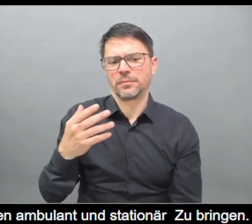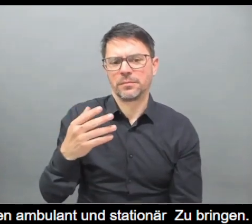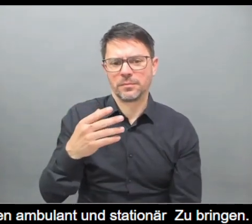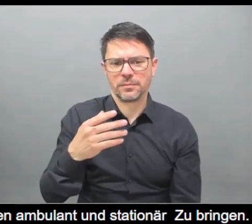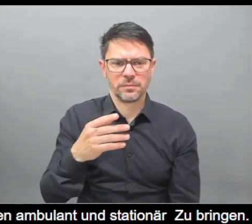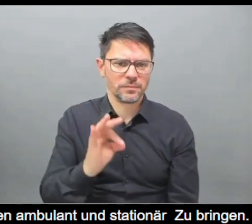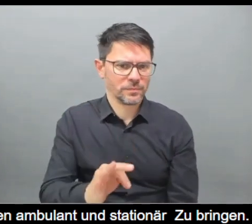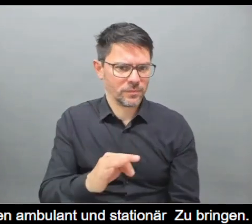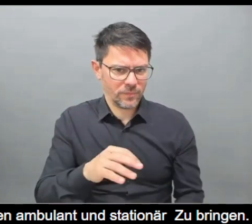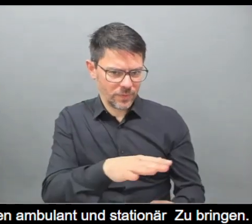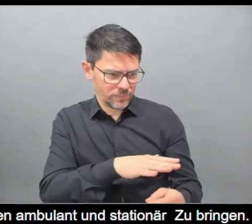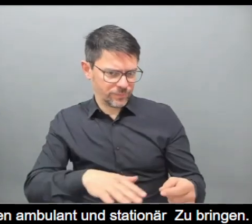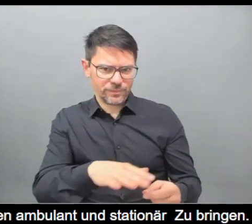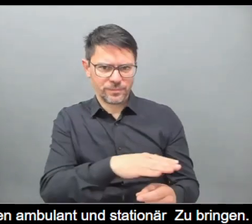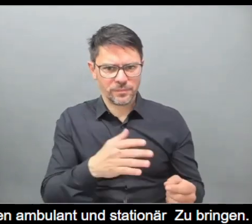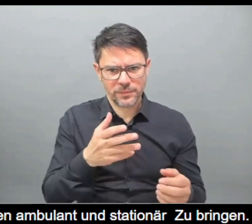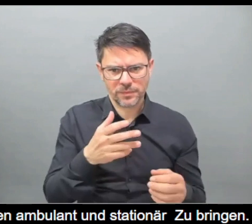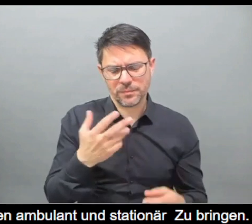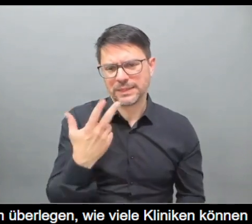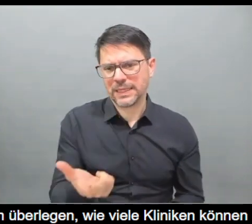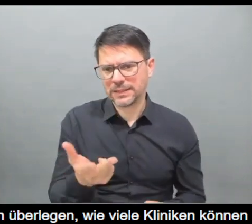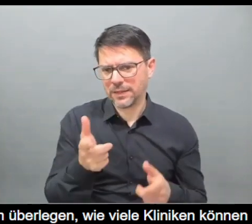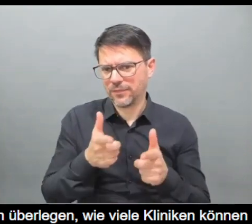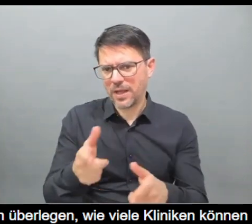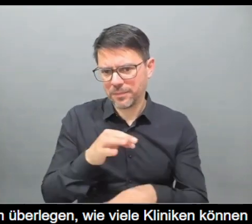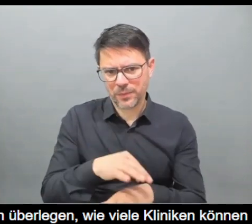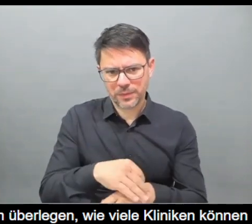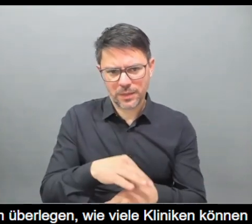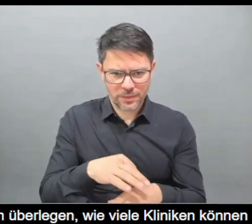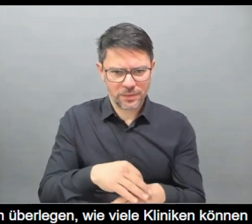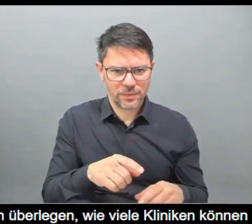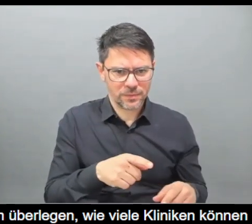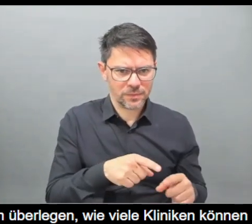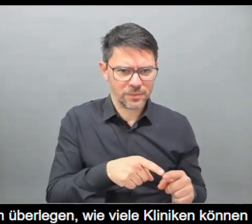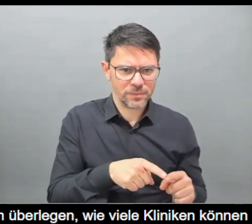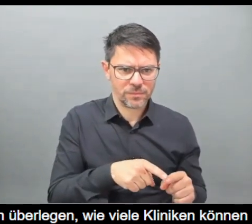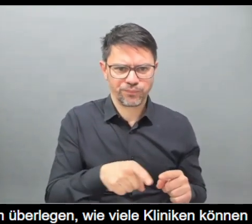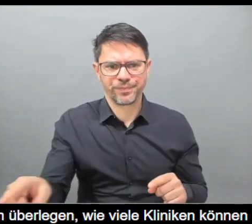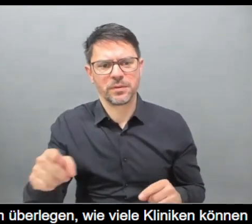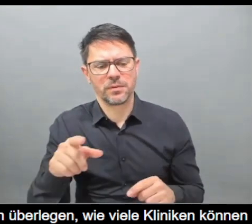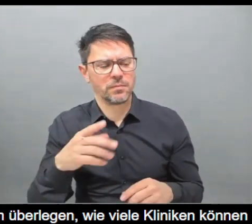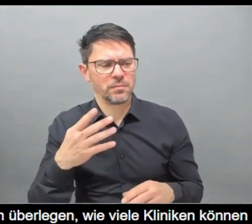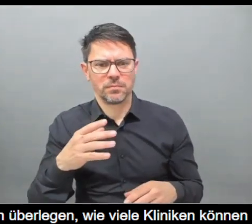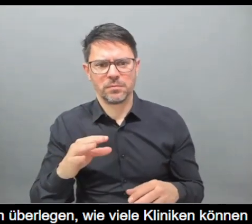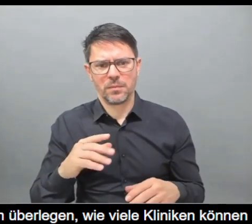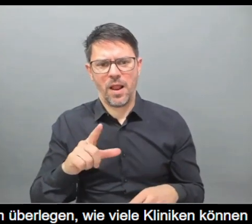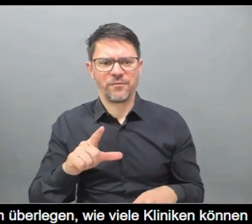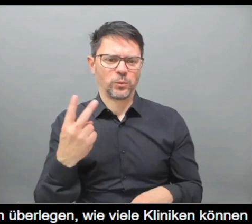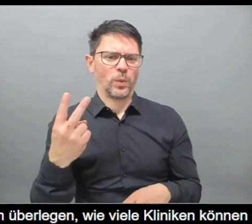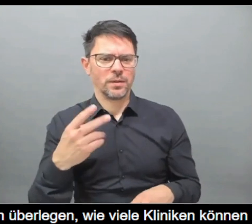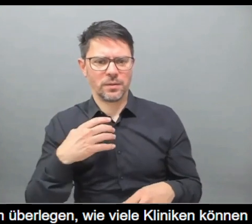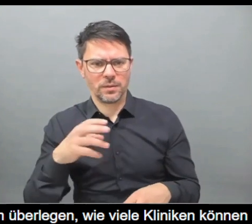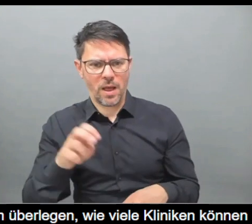wirklich toll aufgebaute, bedarfsnotwendige Krankenhäuser in Bayern zu einer